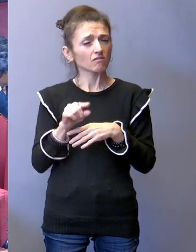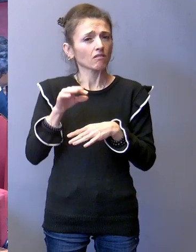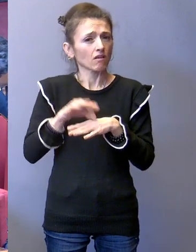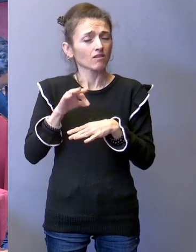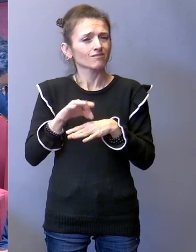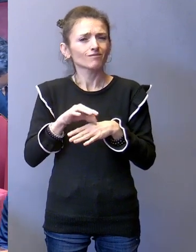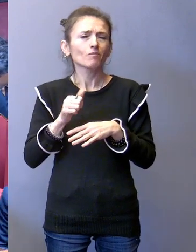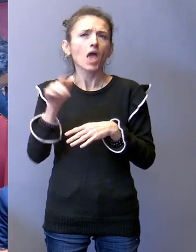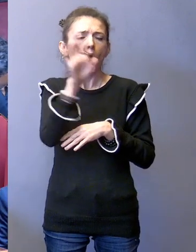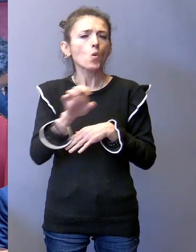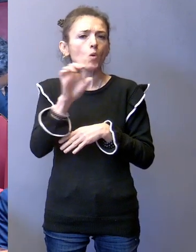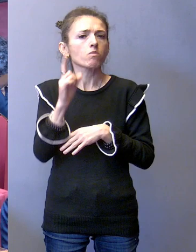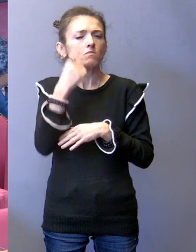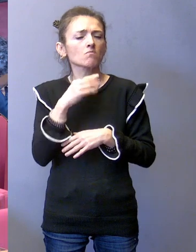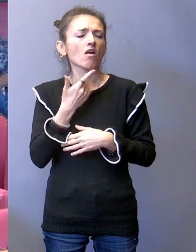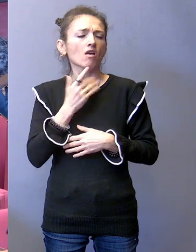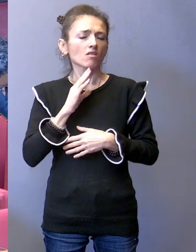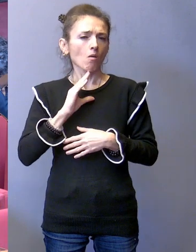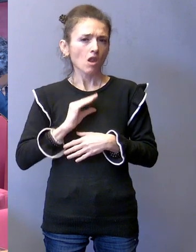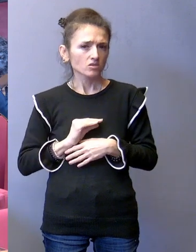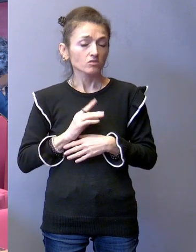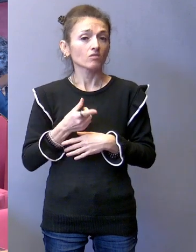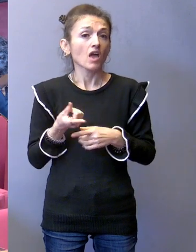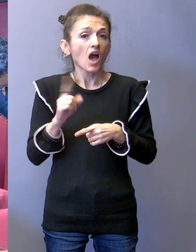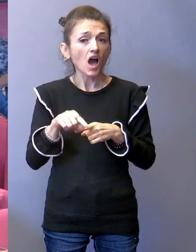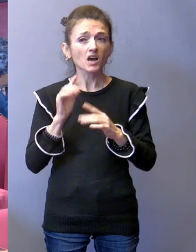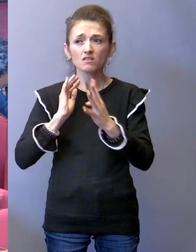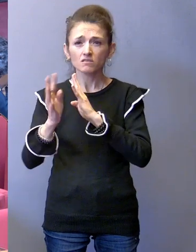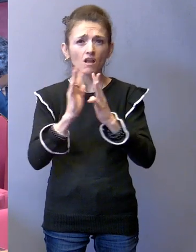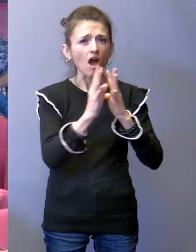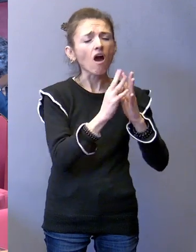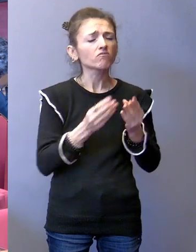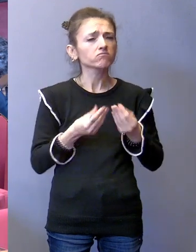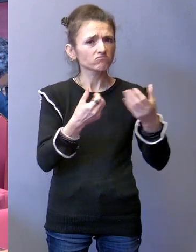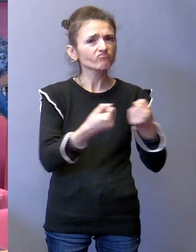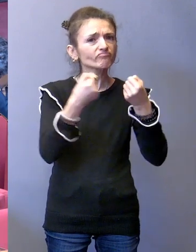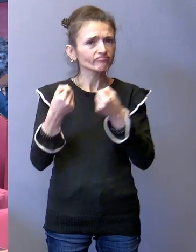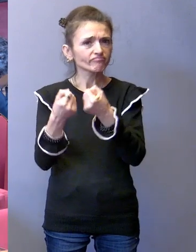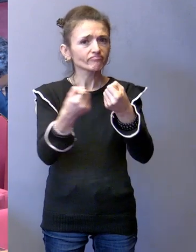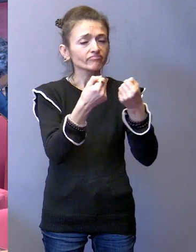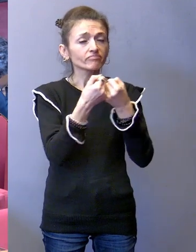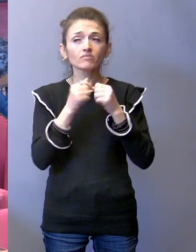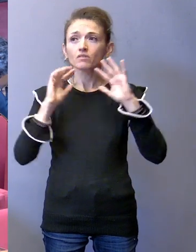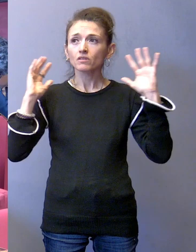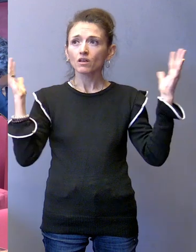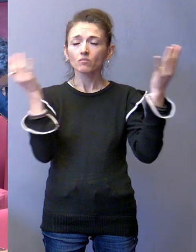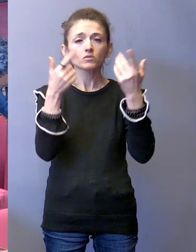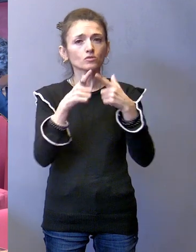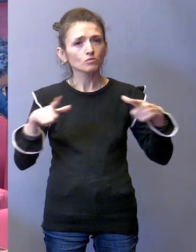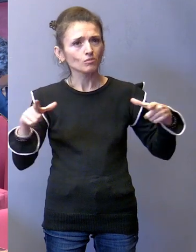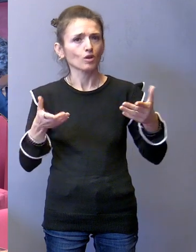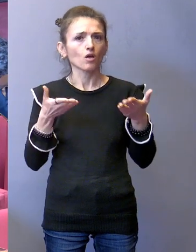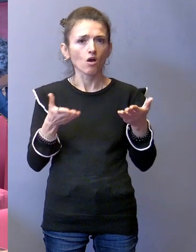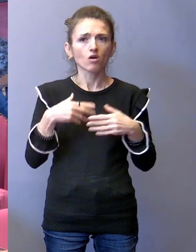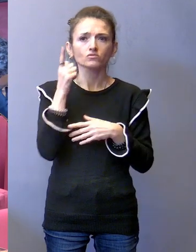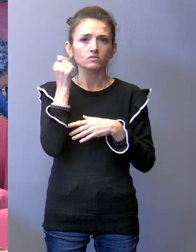in Europa la depressione e il caotico traffico Urbano è anche responsabile di incidenti stradali visto che l'ambiente Urbano odierno i ritmi di